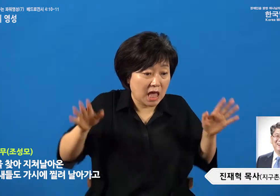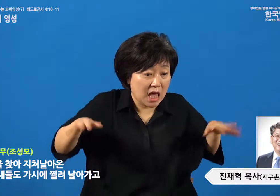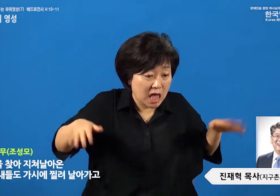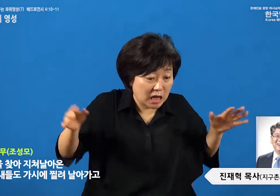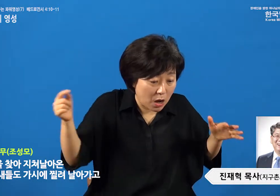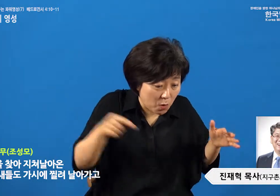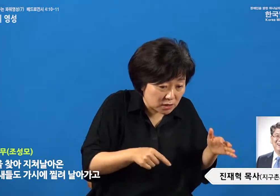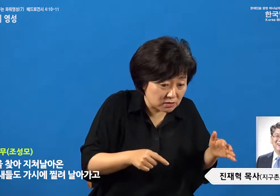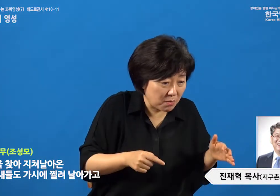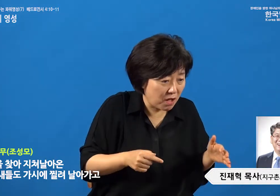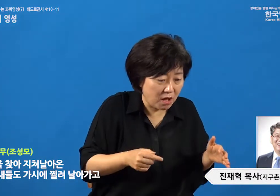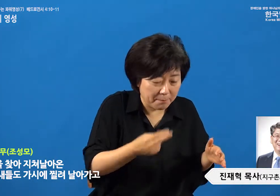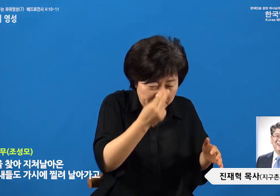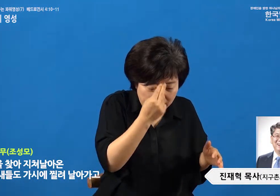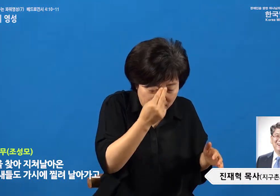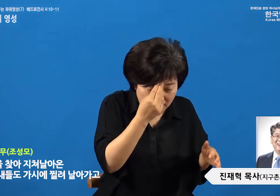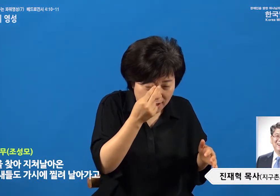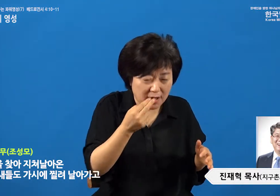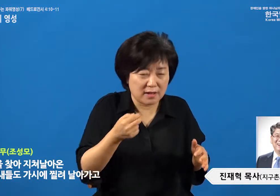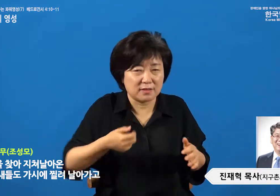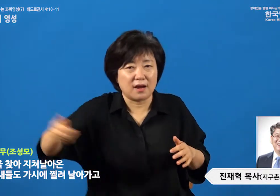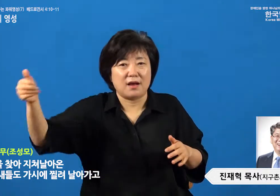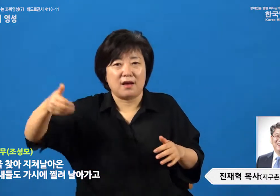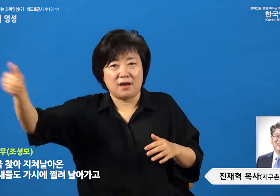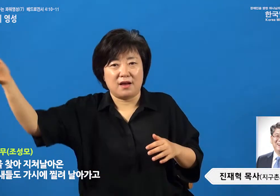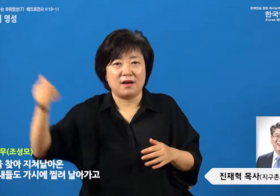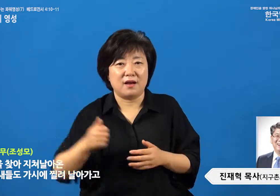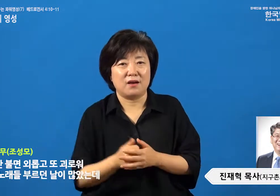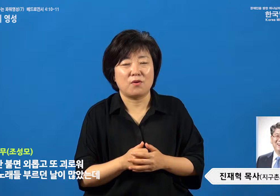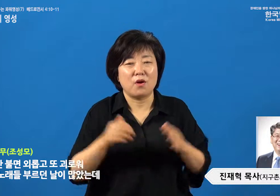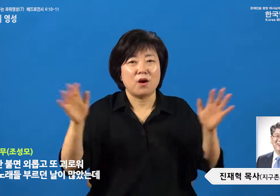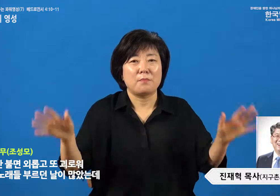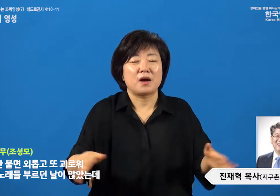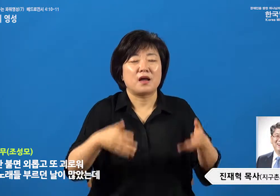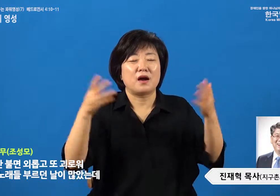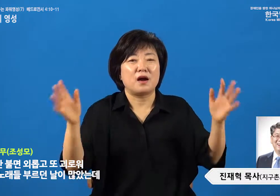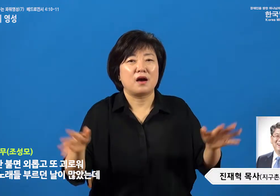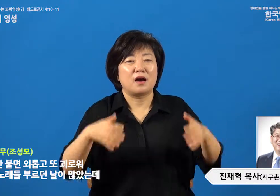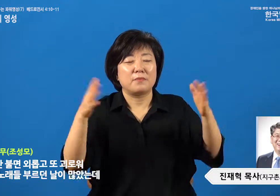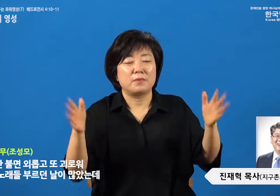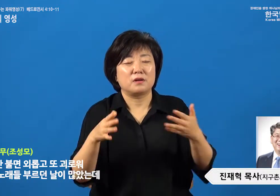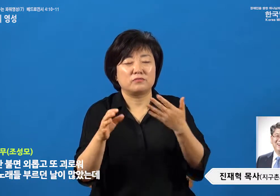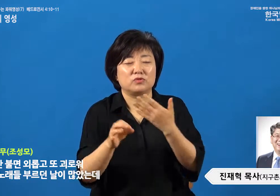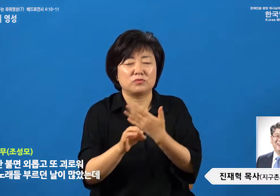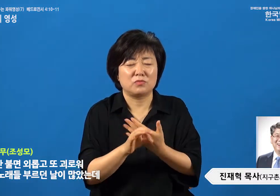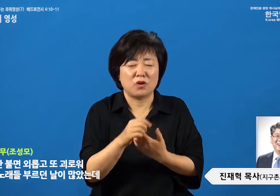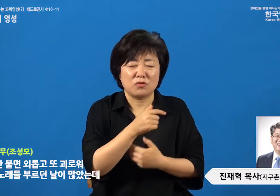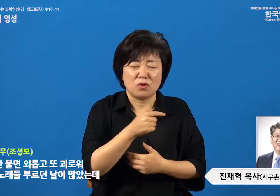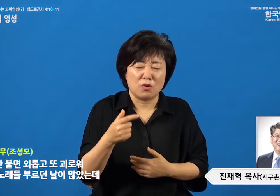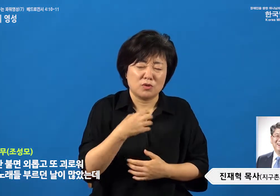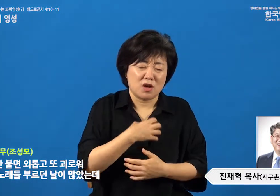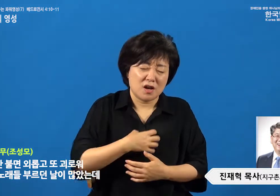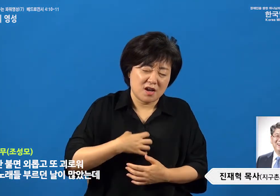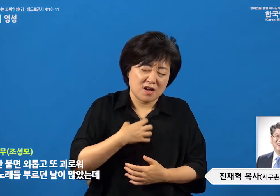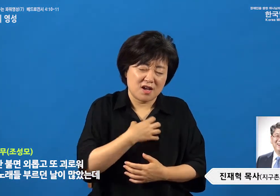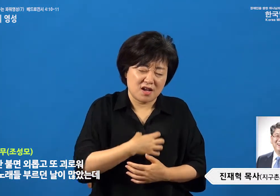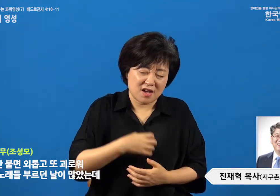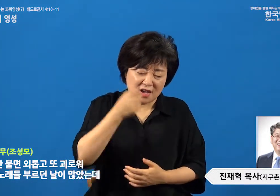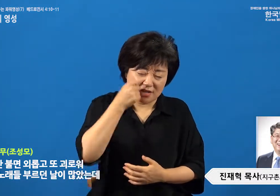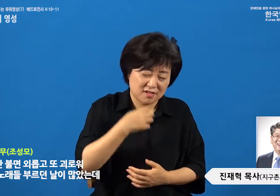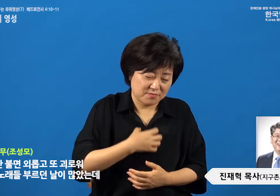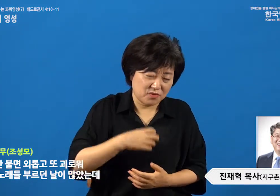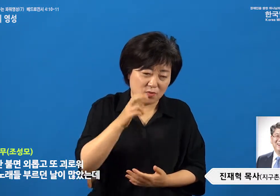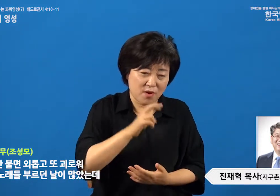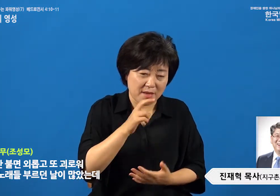날아가고, 바람만 불면 외롭고 또 괴로워 슬픈 노래를 부르던 날이 많았는데, 내 속에